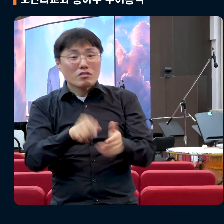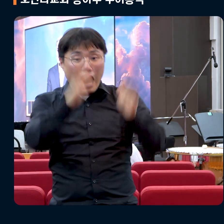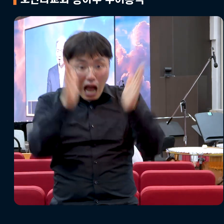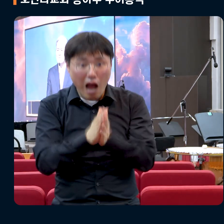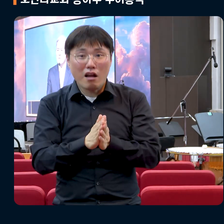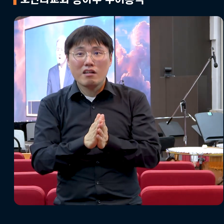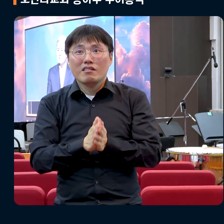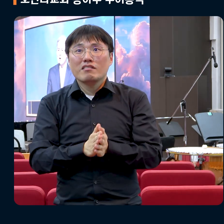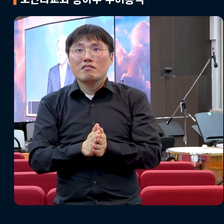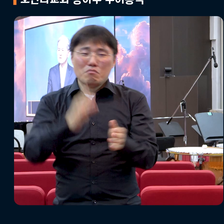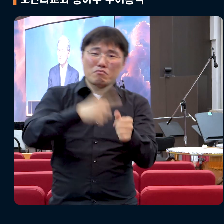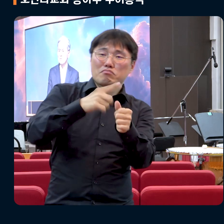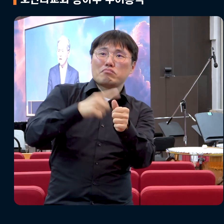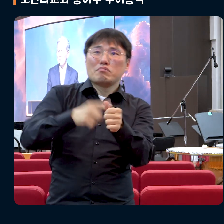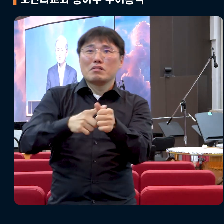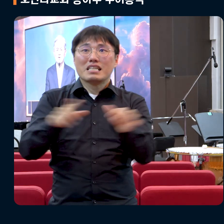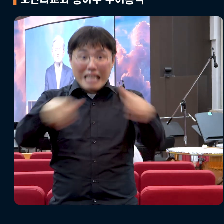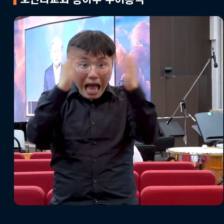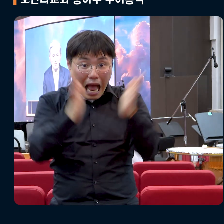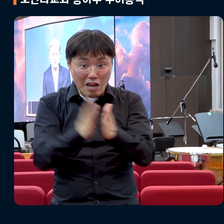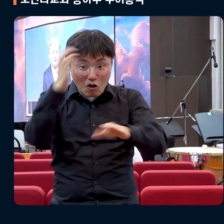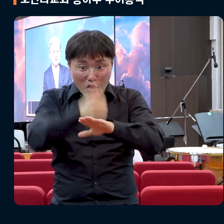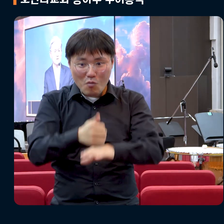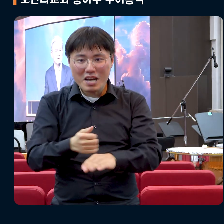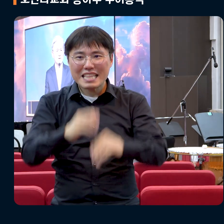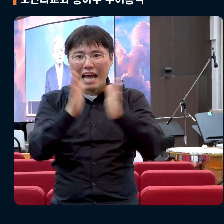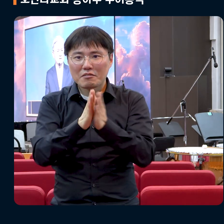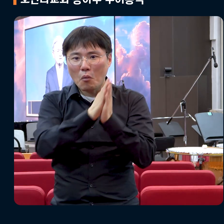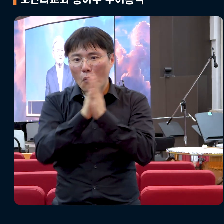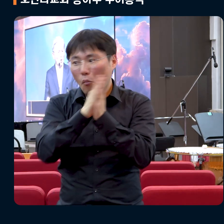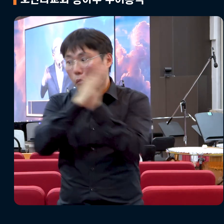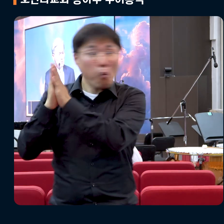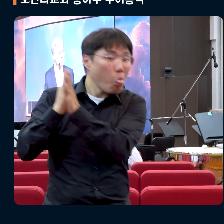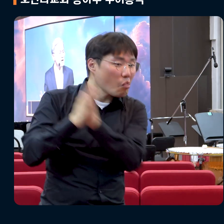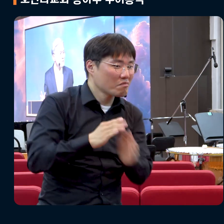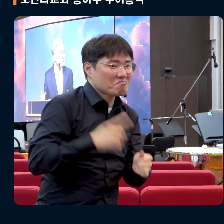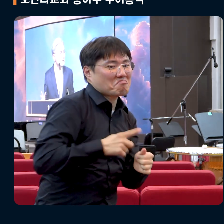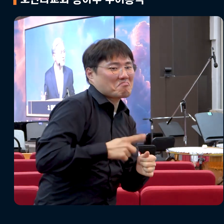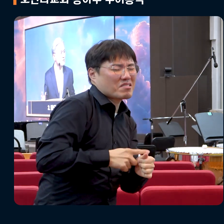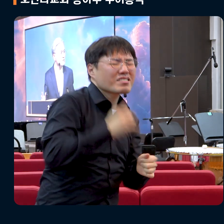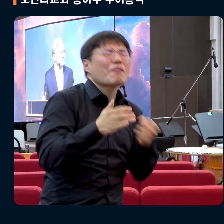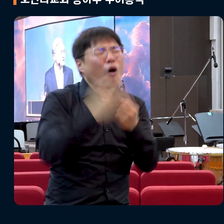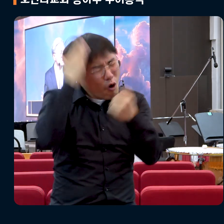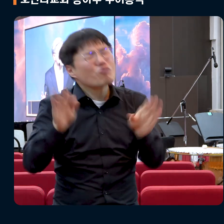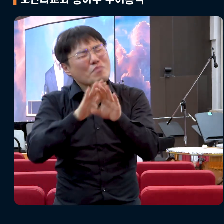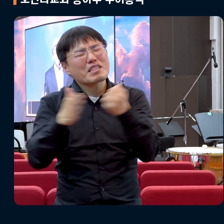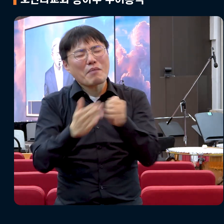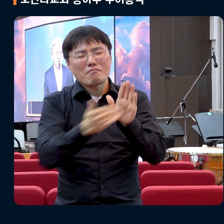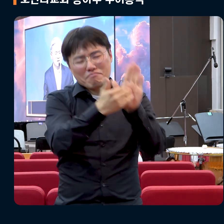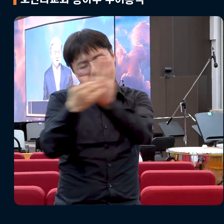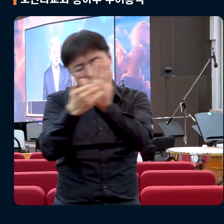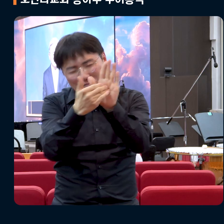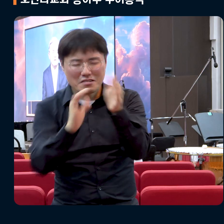모함하고, 험담하고 모함할 때 보면 다 뭐예요? 뒤에서 하잖아요. 어둠이니까